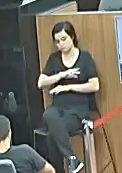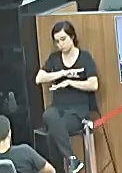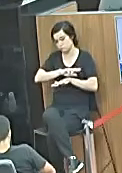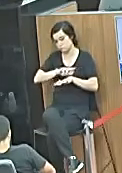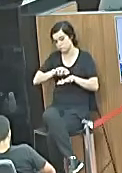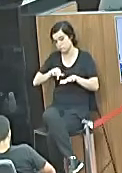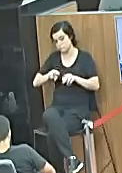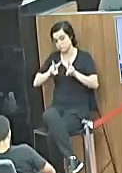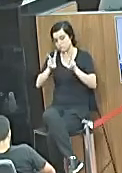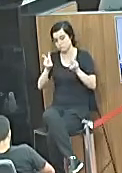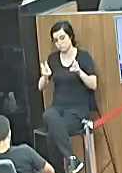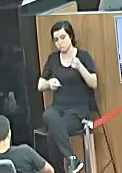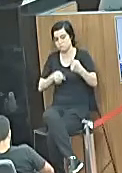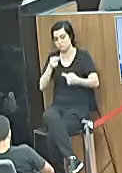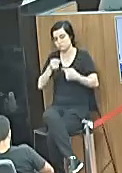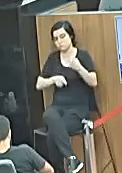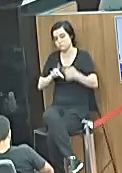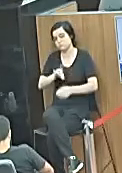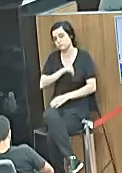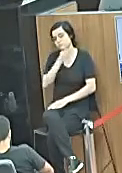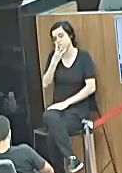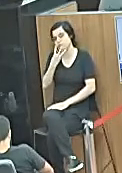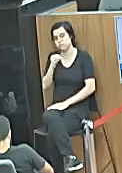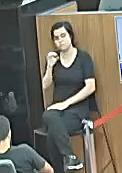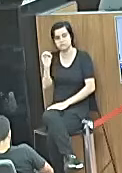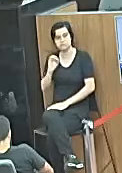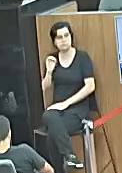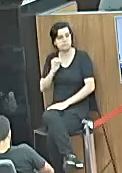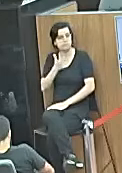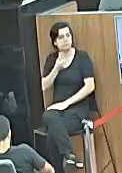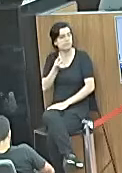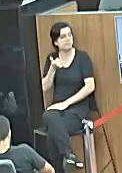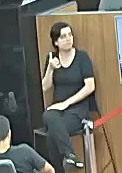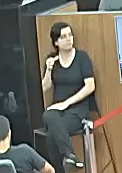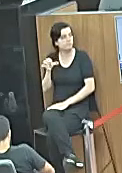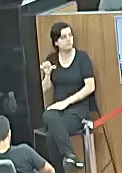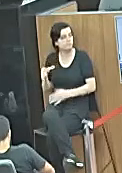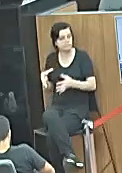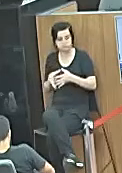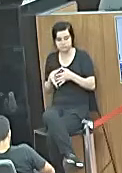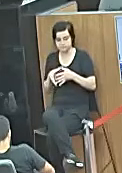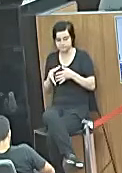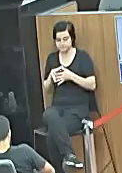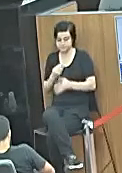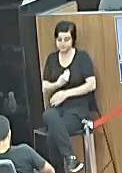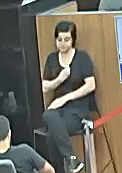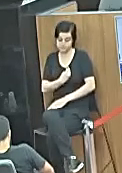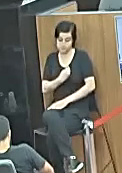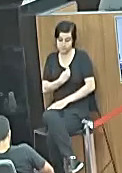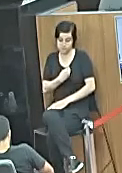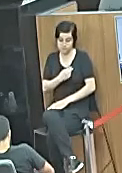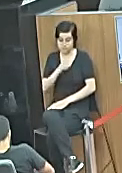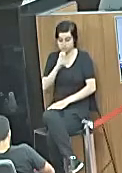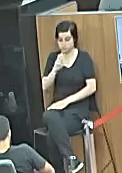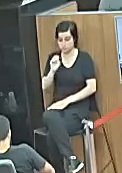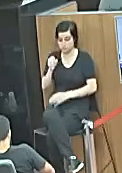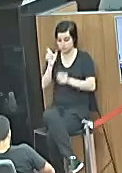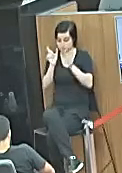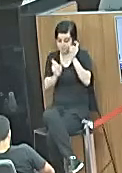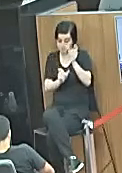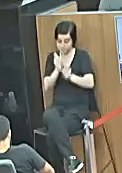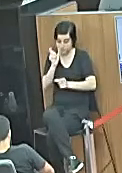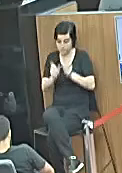debatido no dia 30 de outubro de 2019 o grupo de trabalho com a participação de 58 pessoas